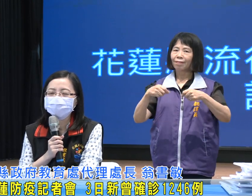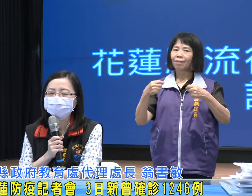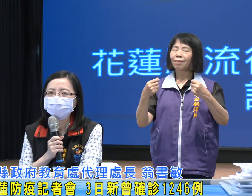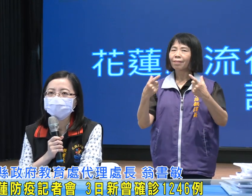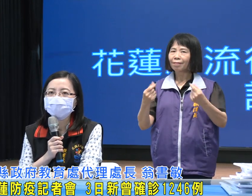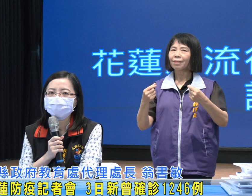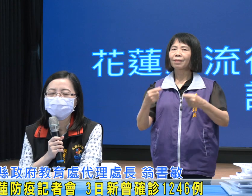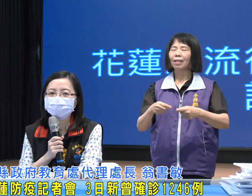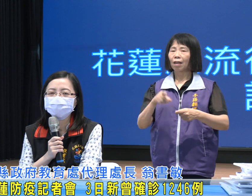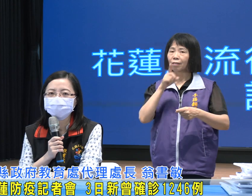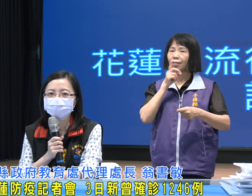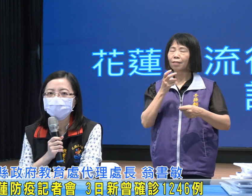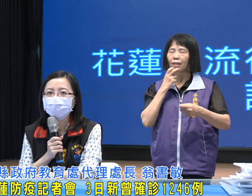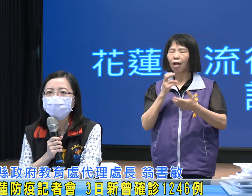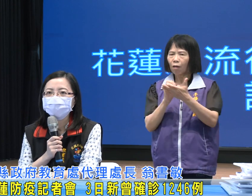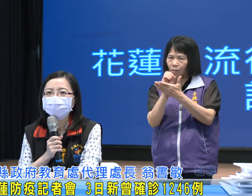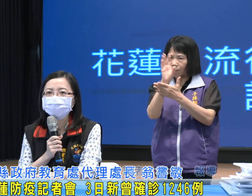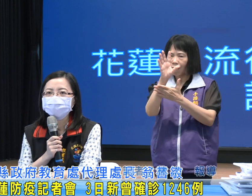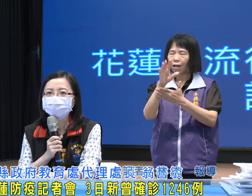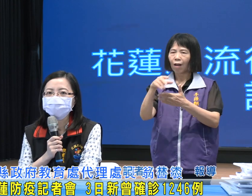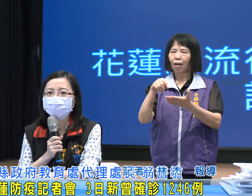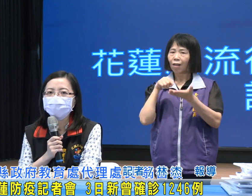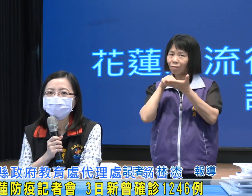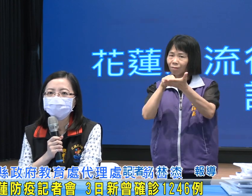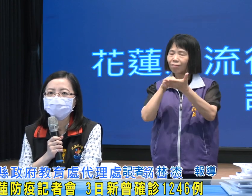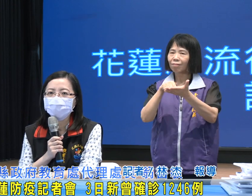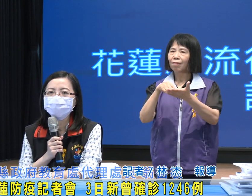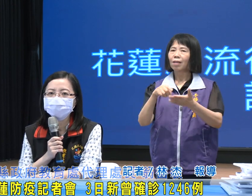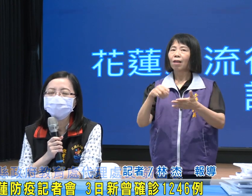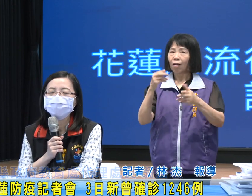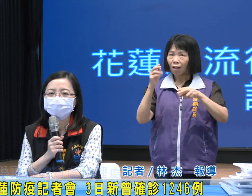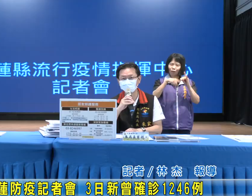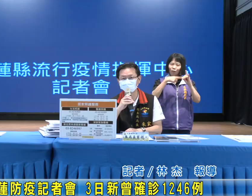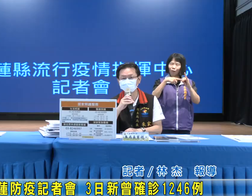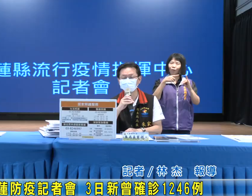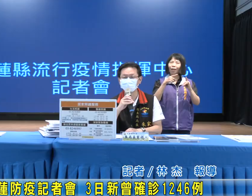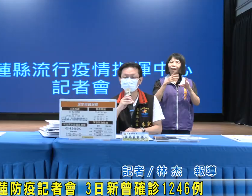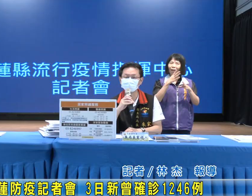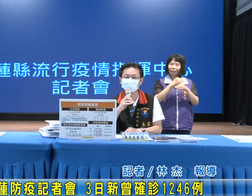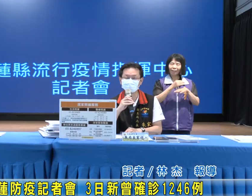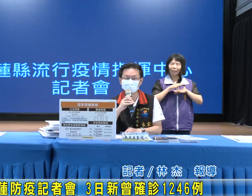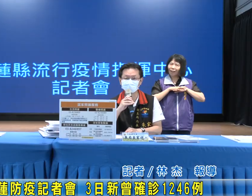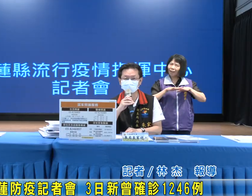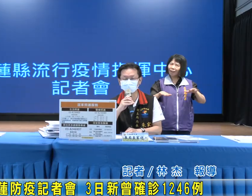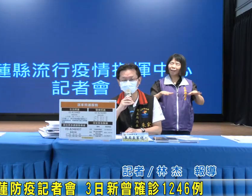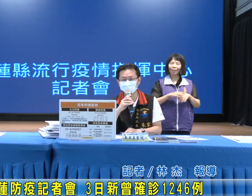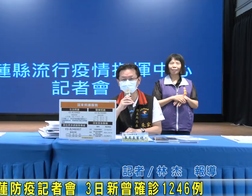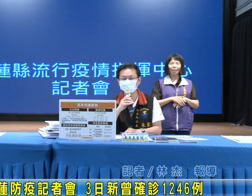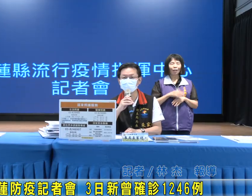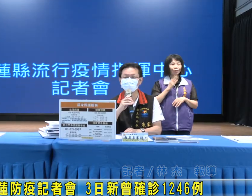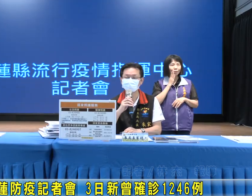在报中央核定之后，会进行对外的公布。 记者林杰，花莲市采访报道。